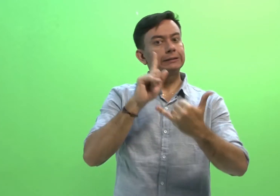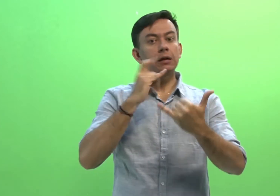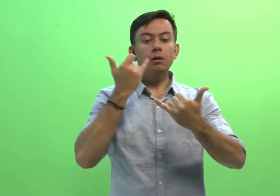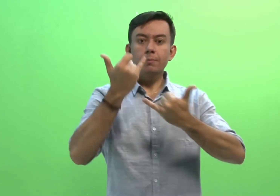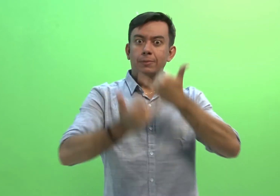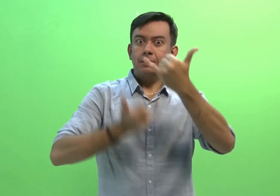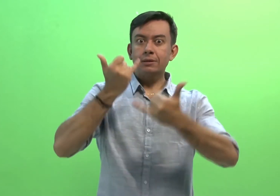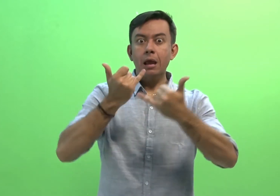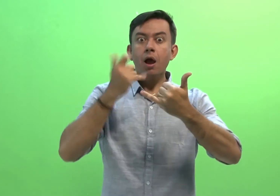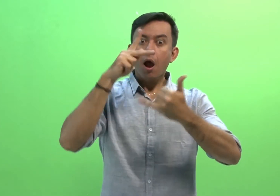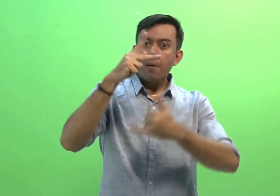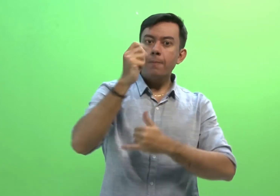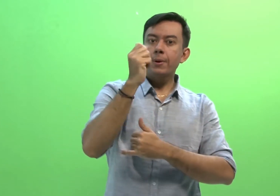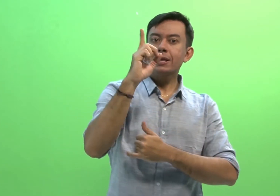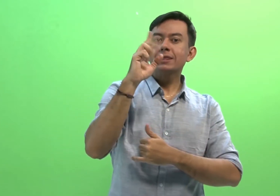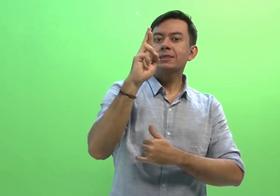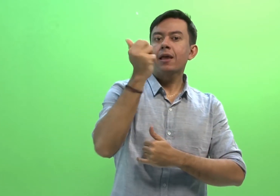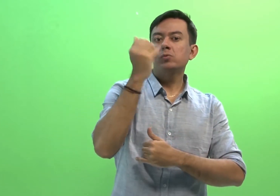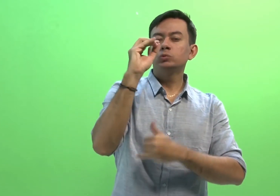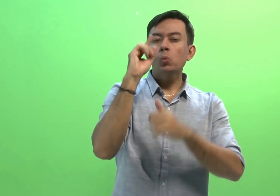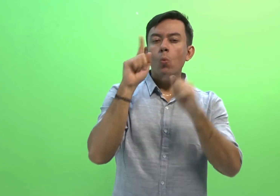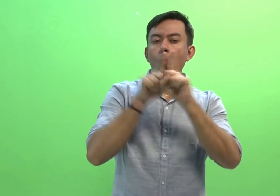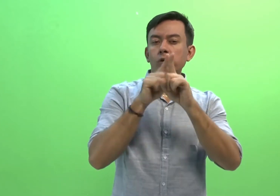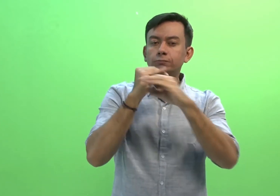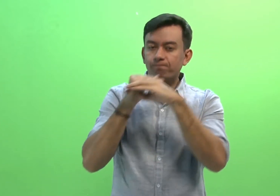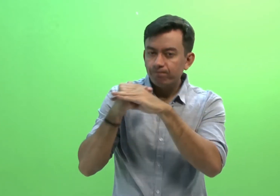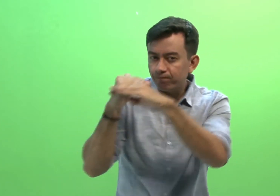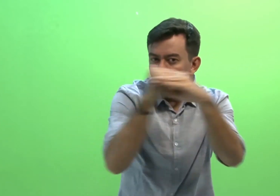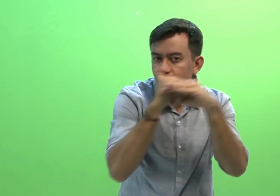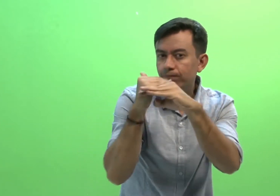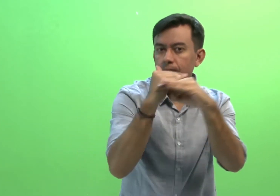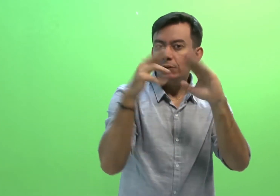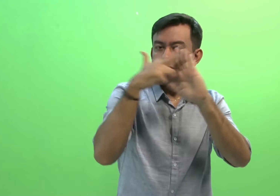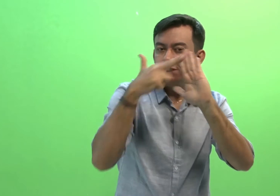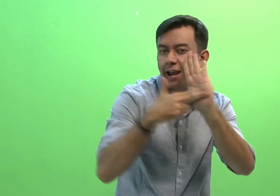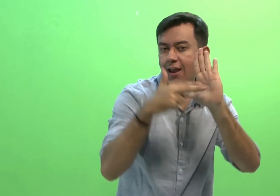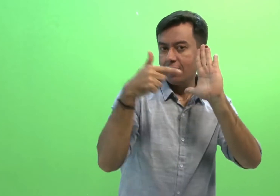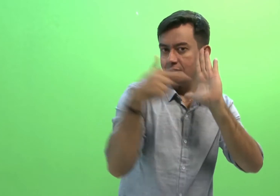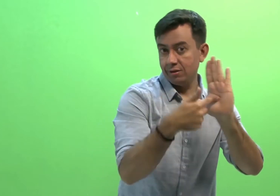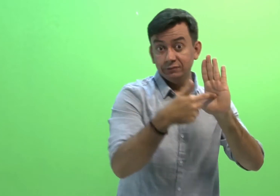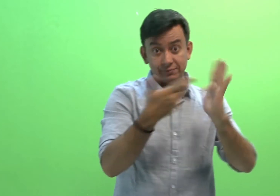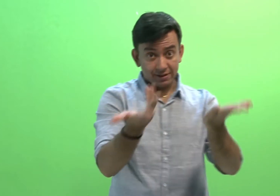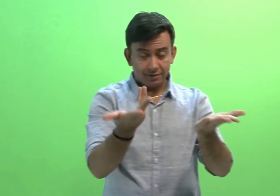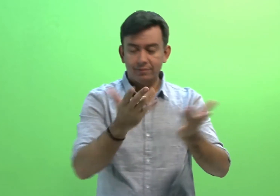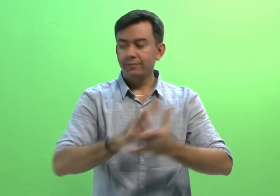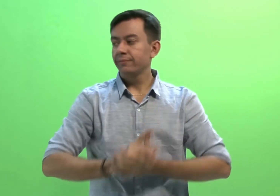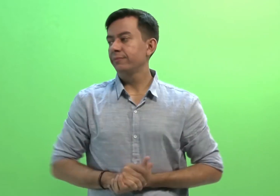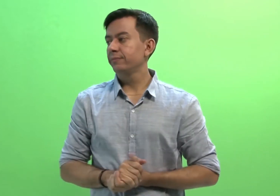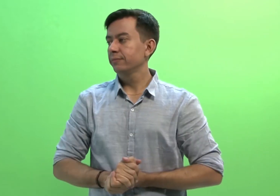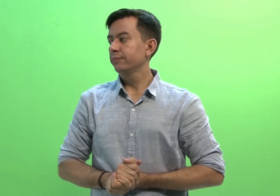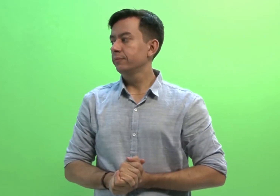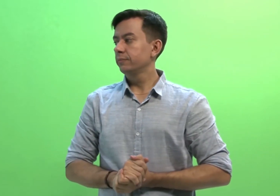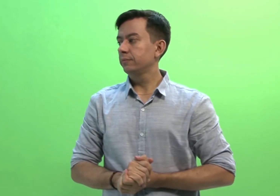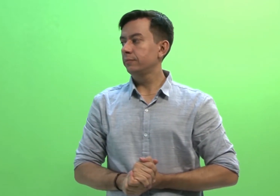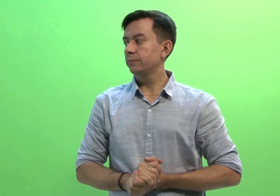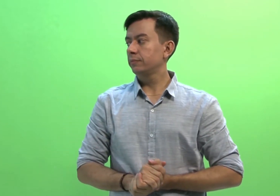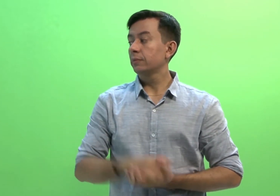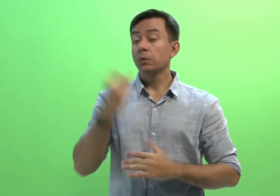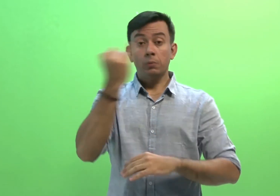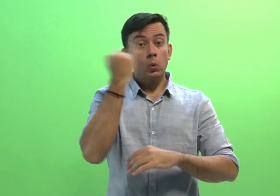assim. O movimento correto é configuração de mão Y, movimento circular. Este é o padrão.